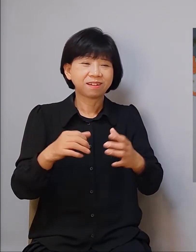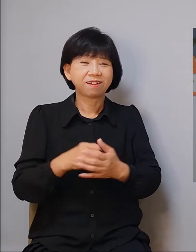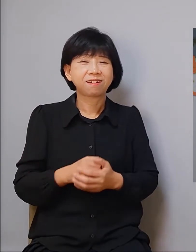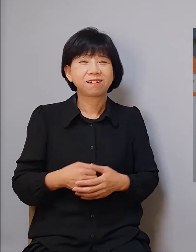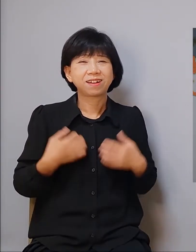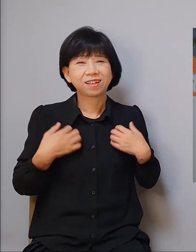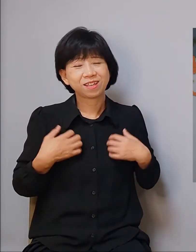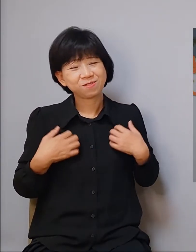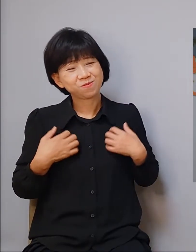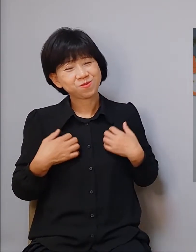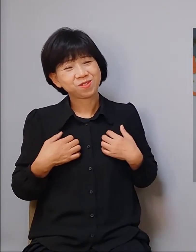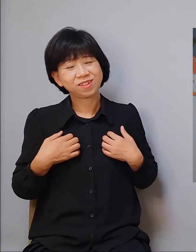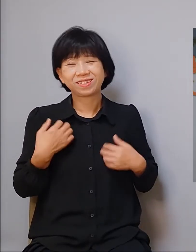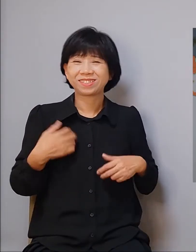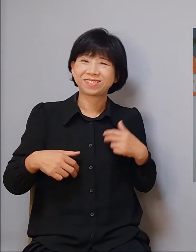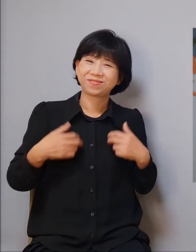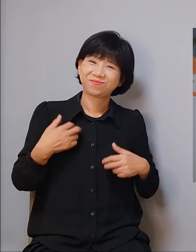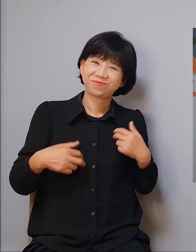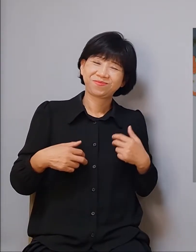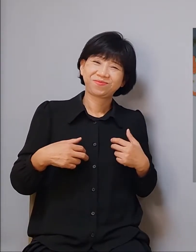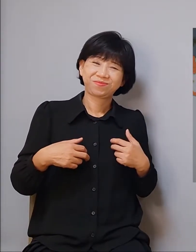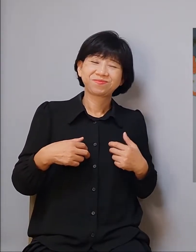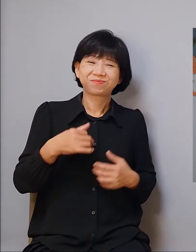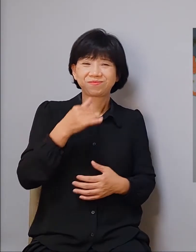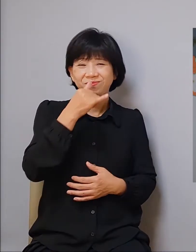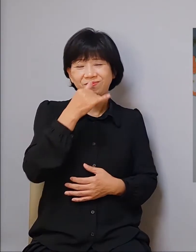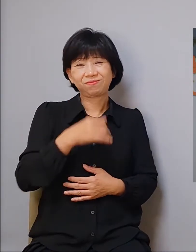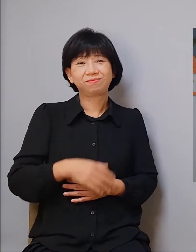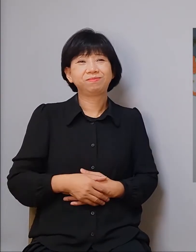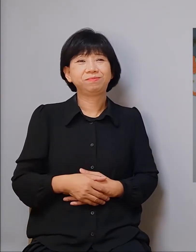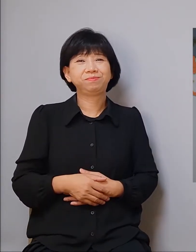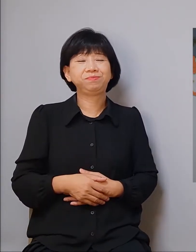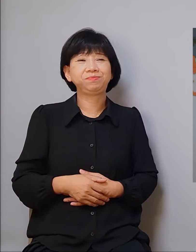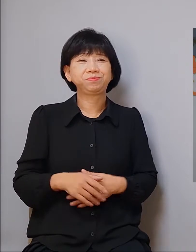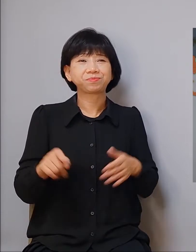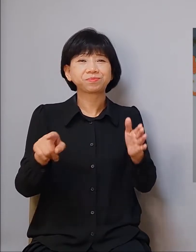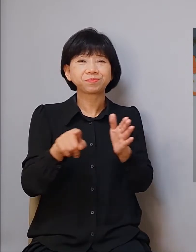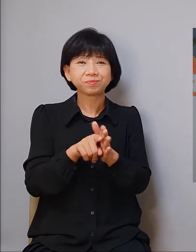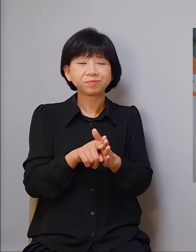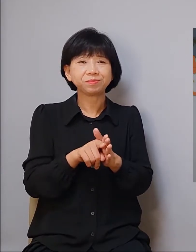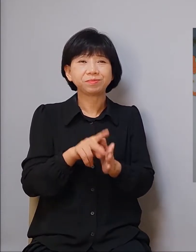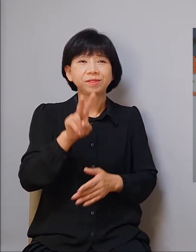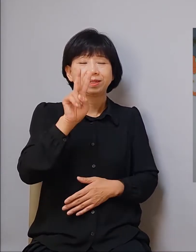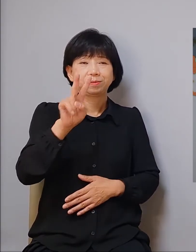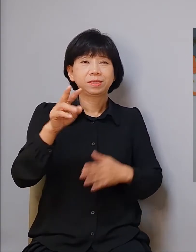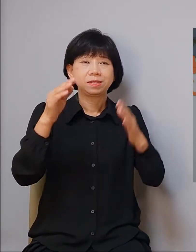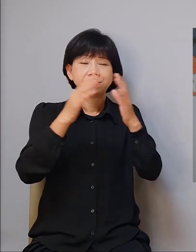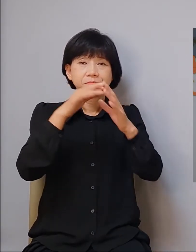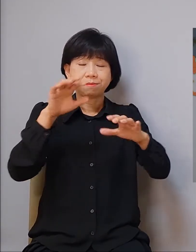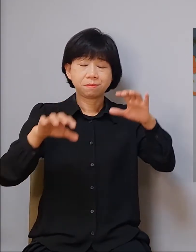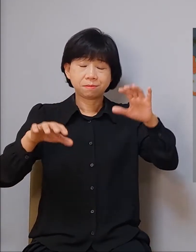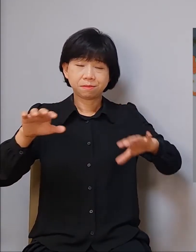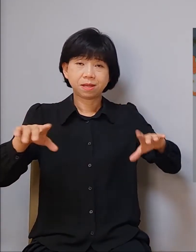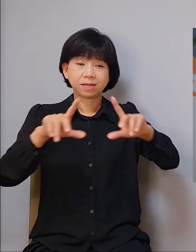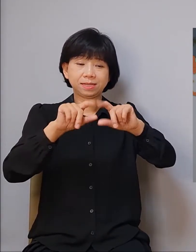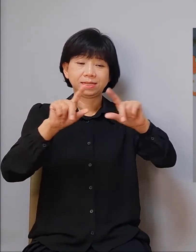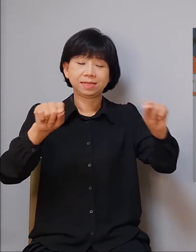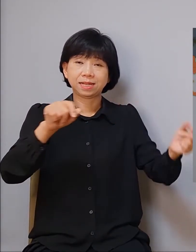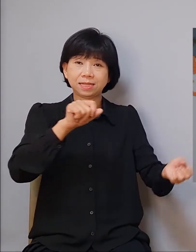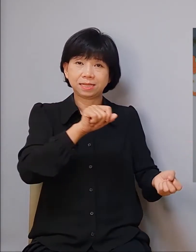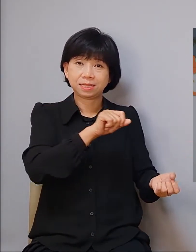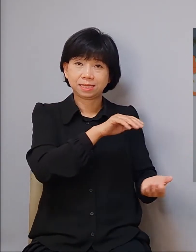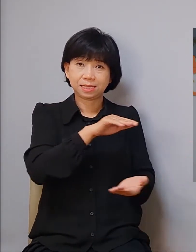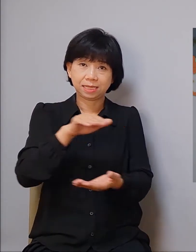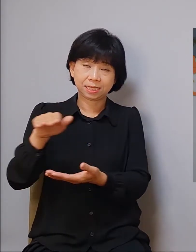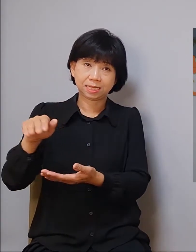레크레이션도 재밌게 참 하시면서 우리 시간을 가지셨습니다. 우리 믿음이 마을 잔치가 18일 화요일 오후